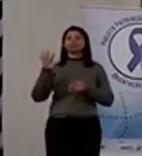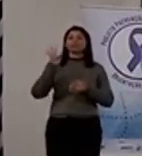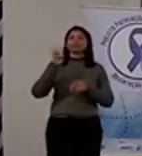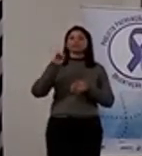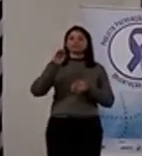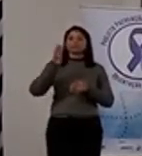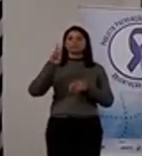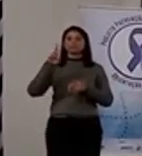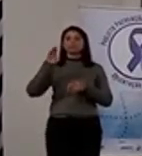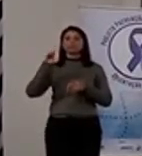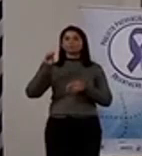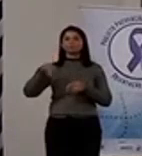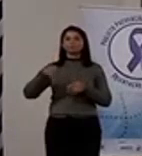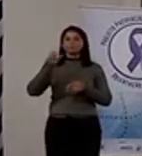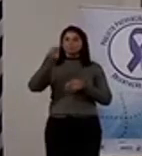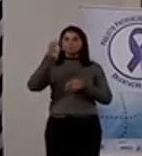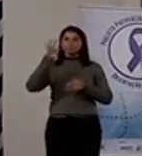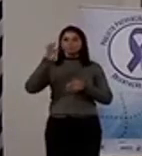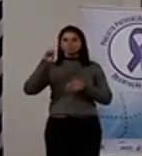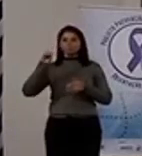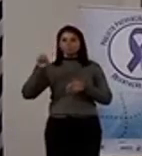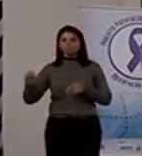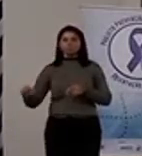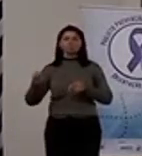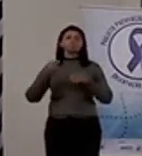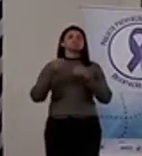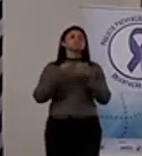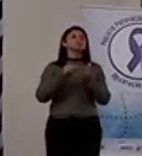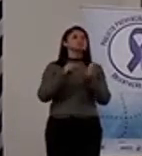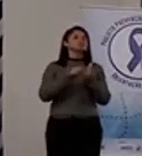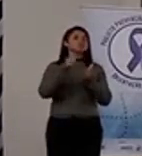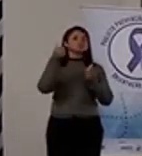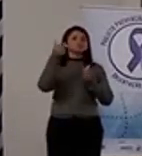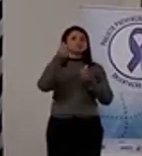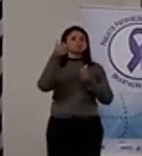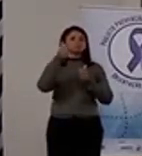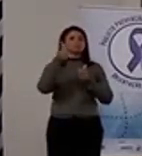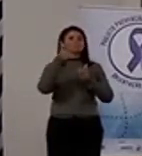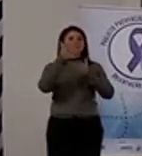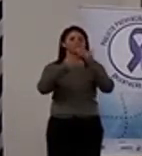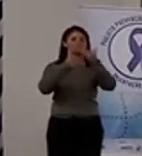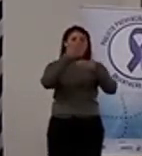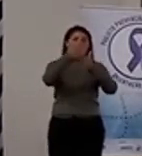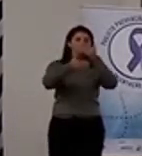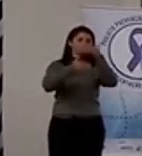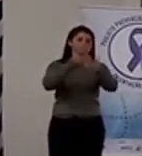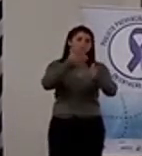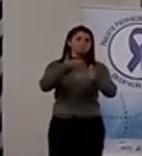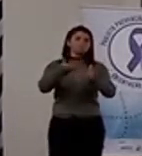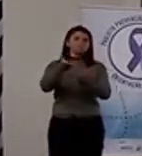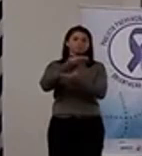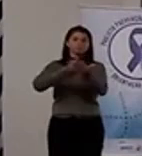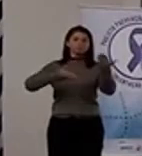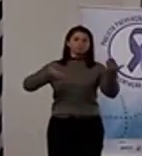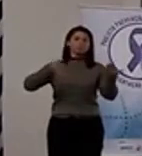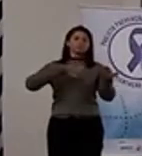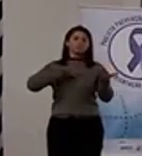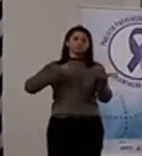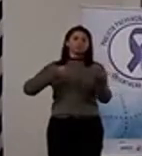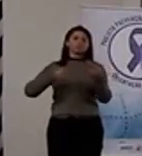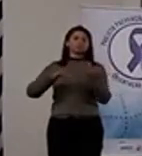genética com 50% de chance dele passar para os filhos. Então, ele está aqui pintadinho. Ele teve 4